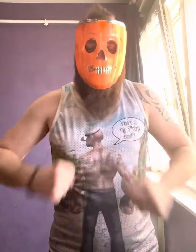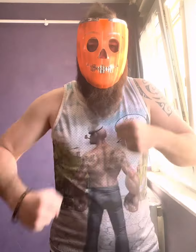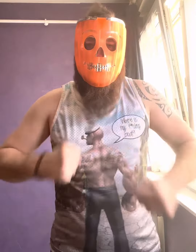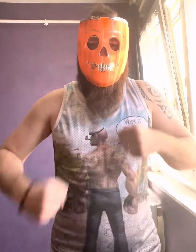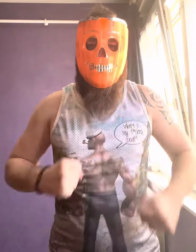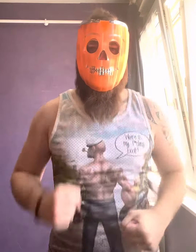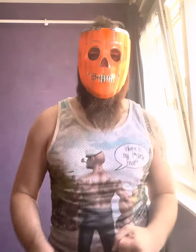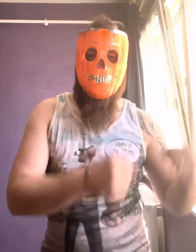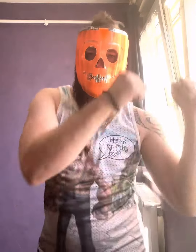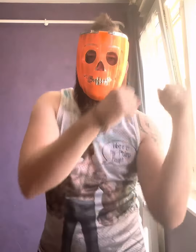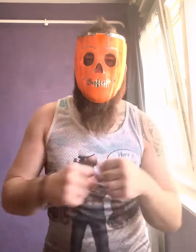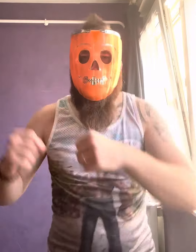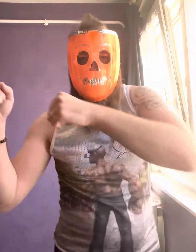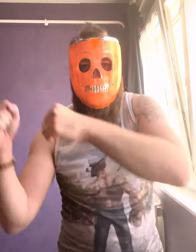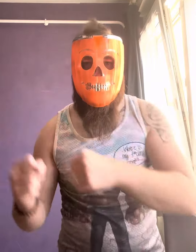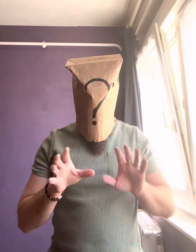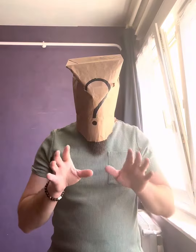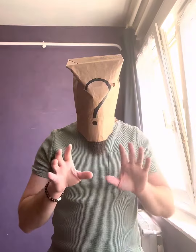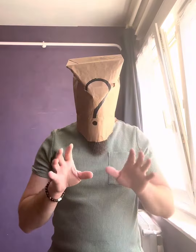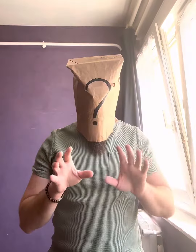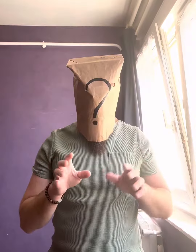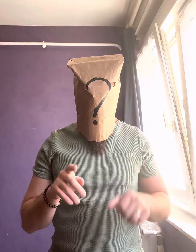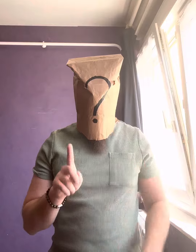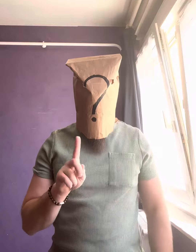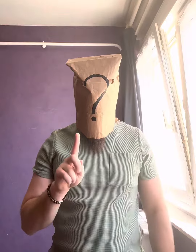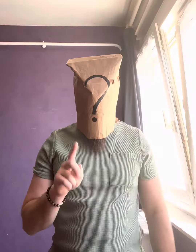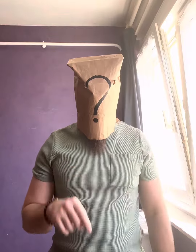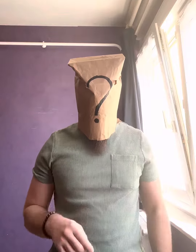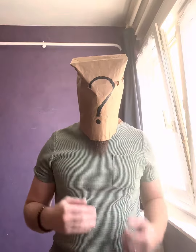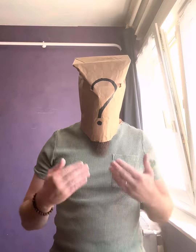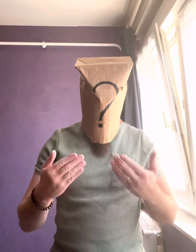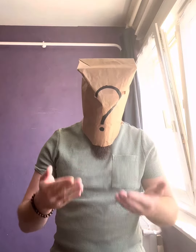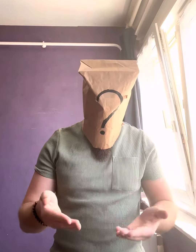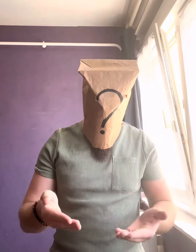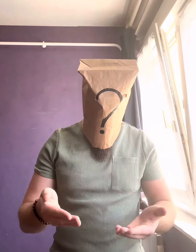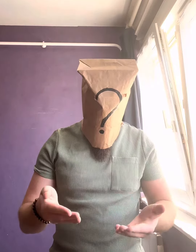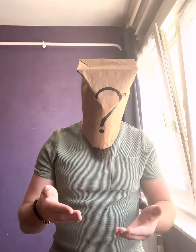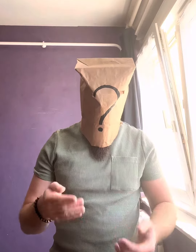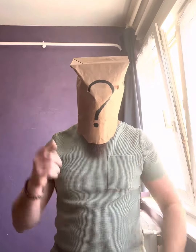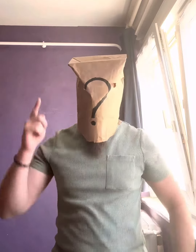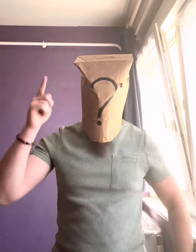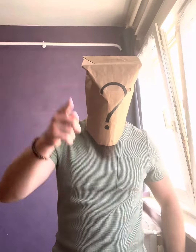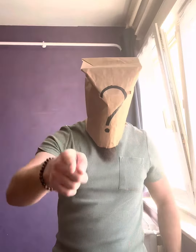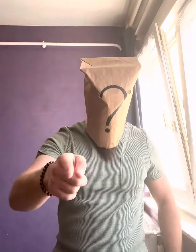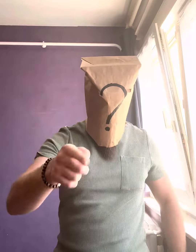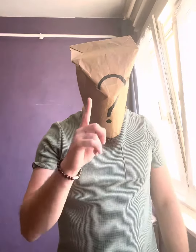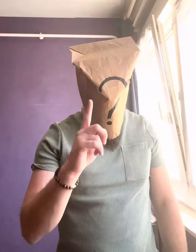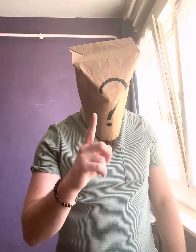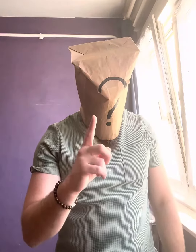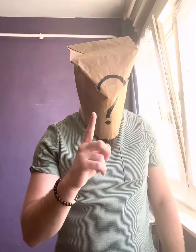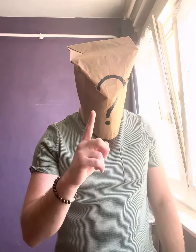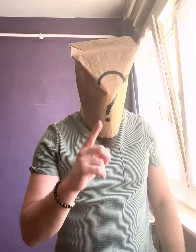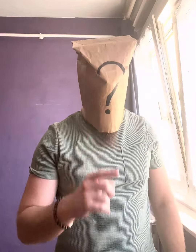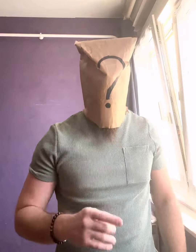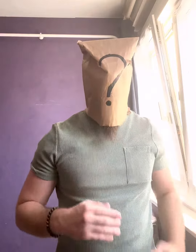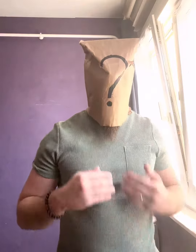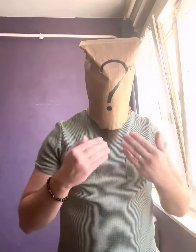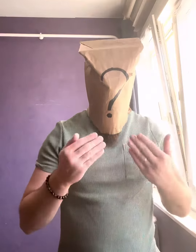marches du festival de cannes et tout et tout pas vraiment mais bon vous êtes prêts ces partis avant tout il est primordial de comprendre